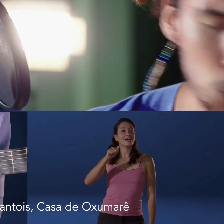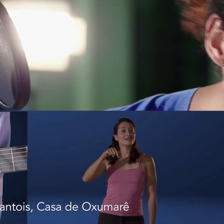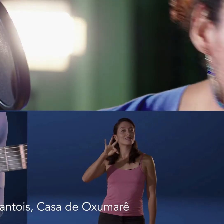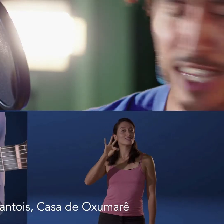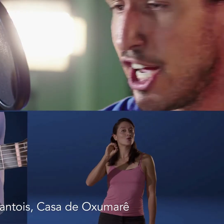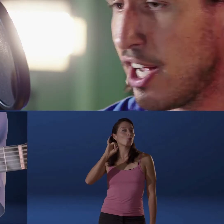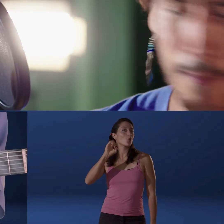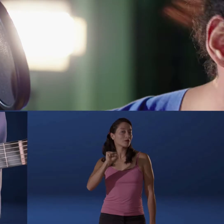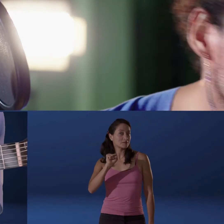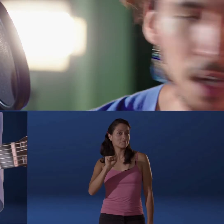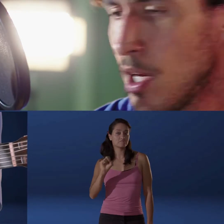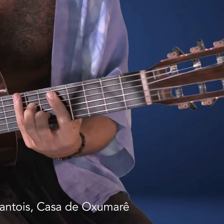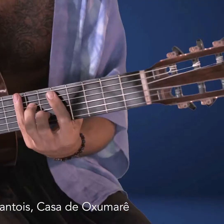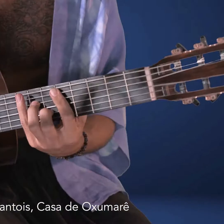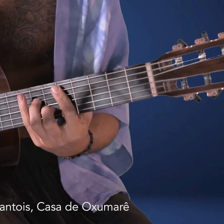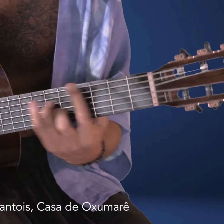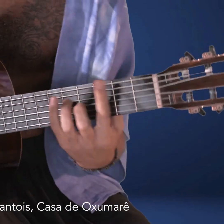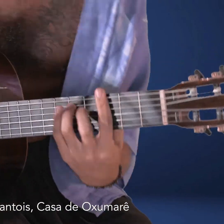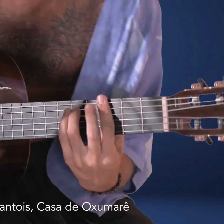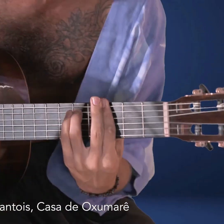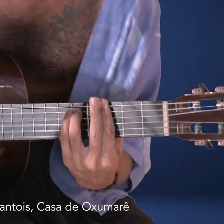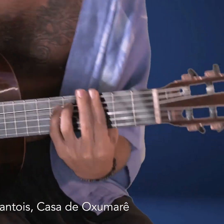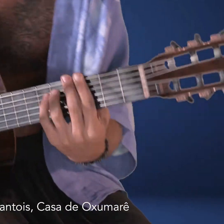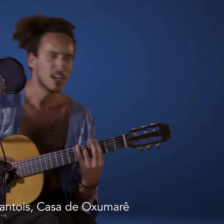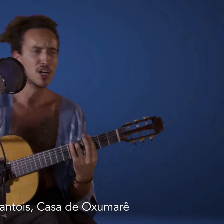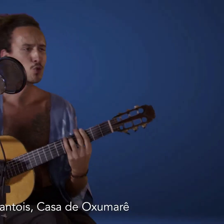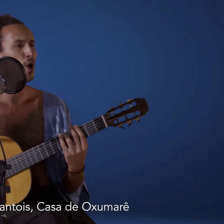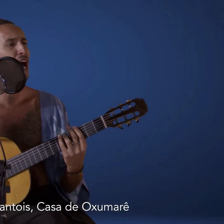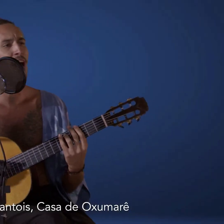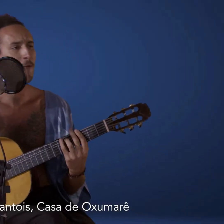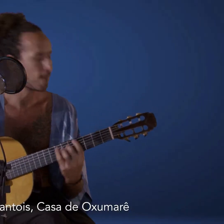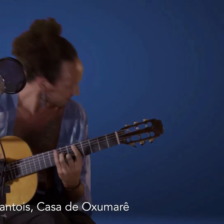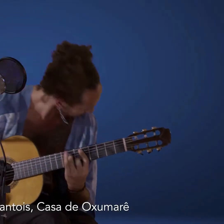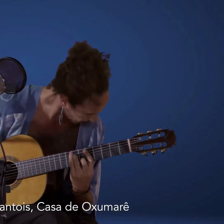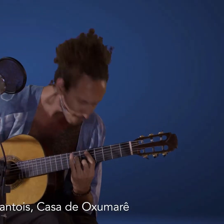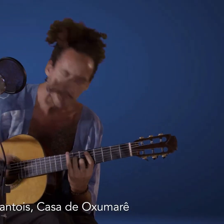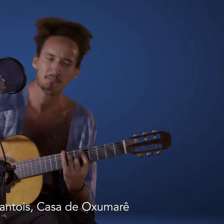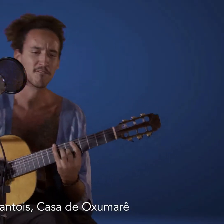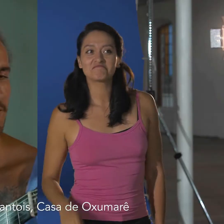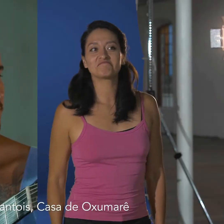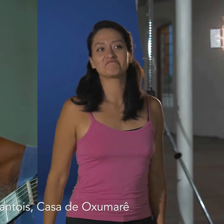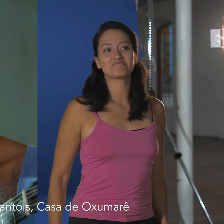casa de Oxumaré, Casa Branca Gantua,